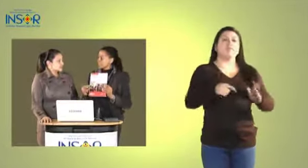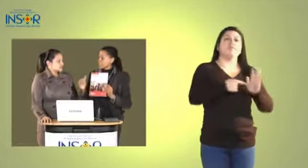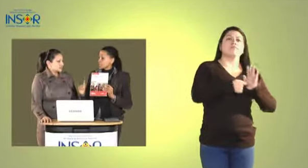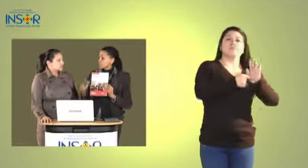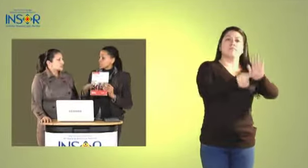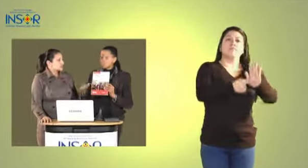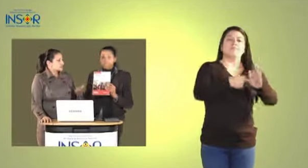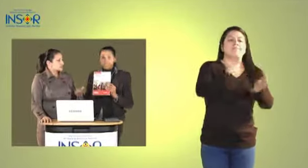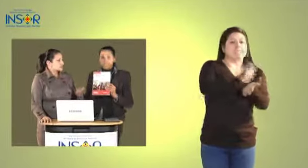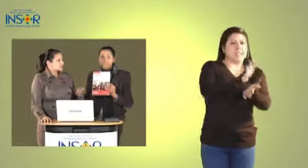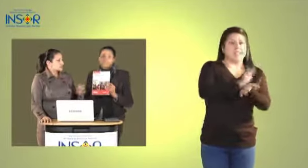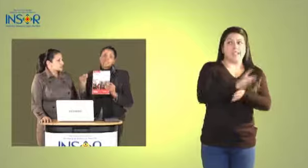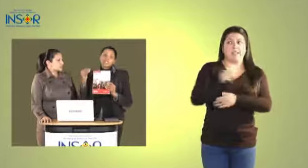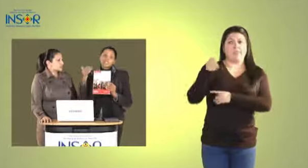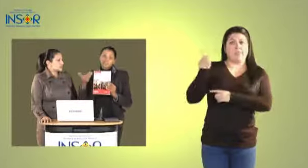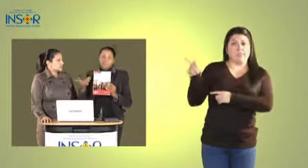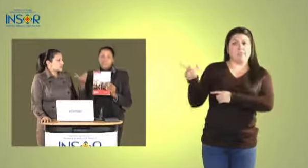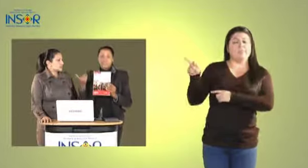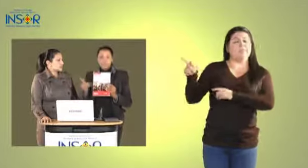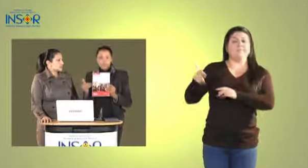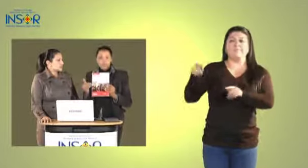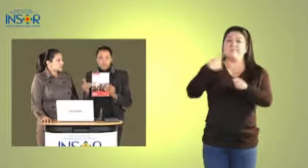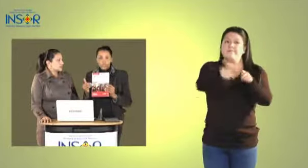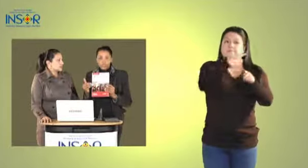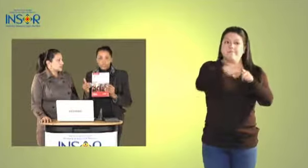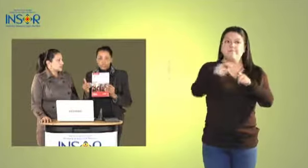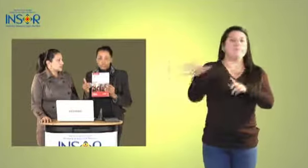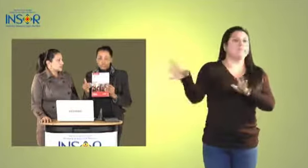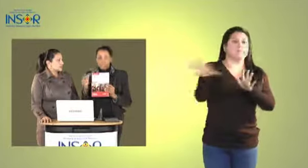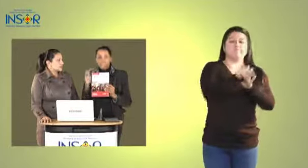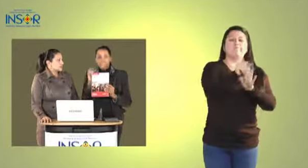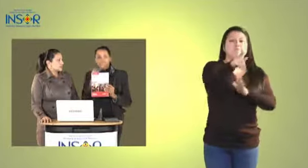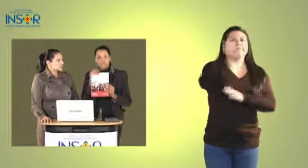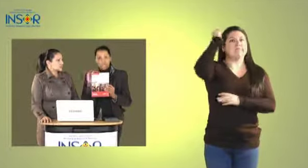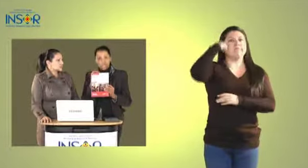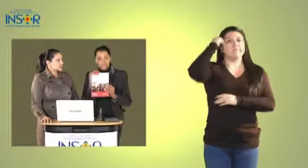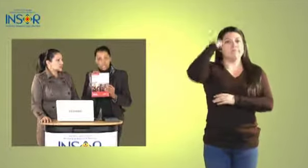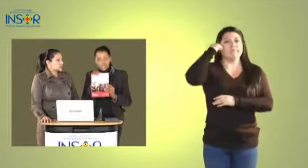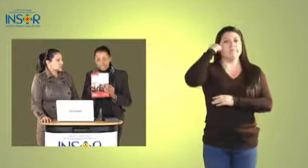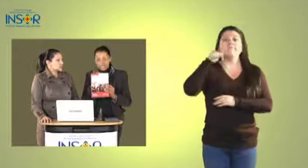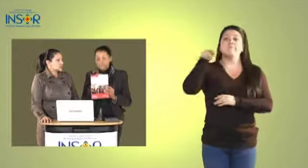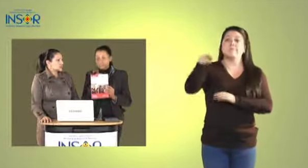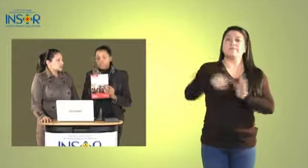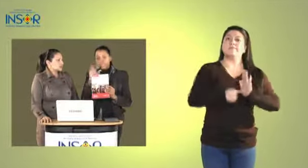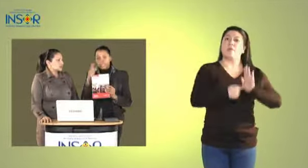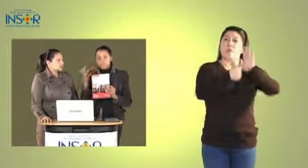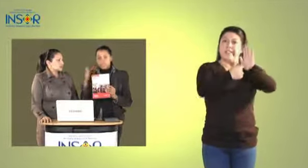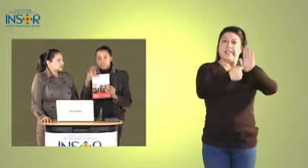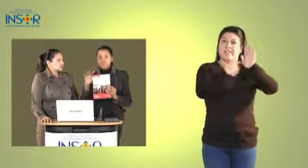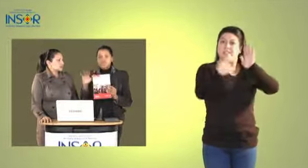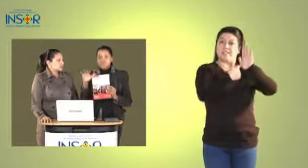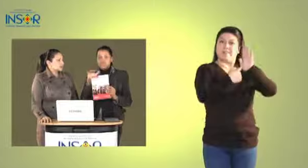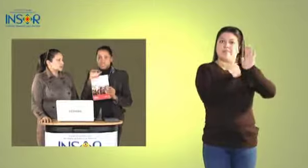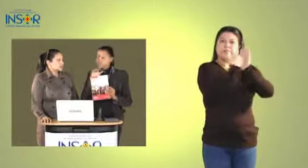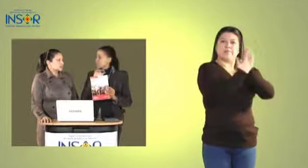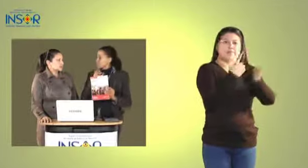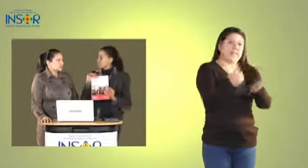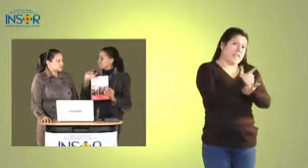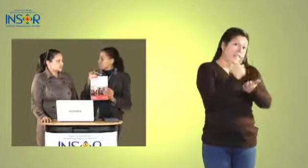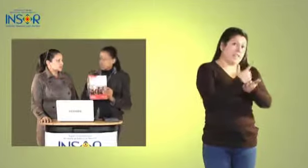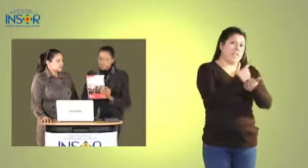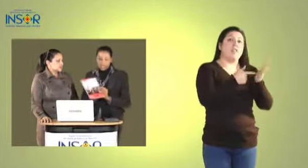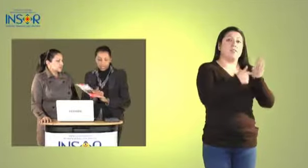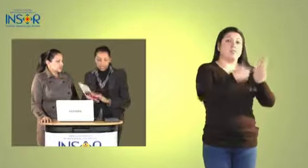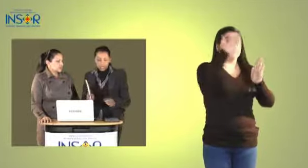este material a muchos de los docentes. Esperamos que les esté sacando el mayor provecho. Entonces, mostramos el texto para que más o menos sepan